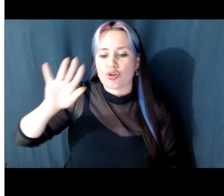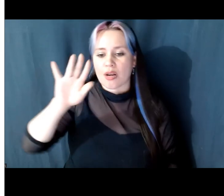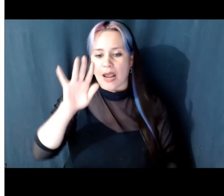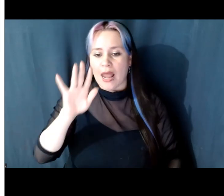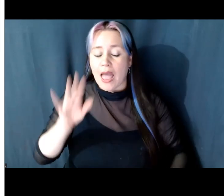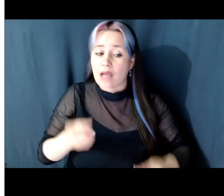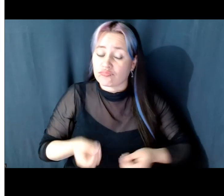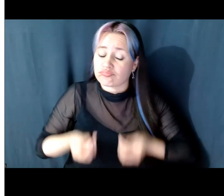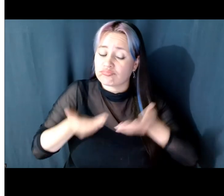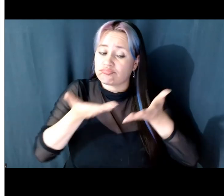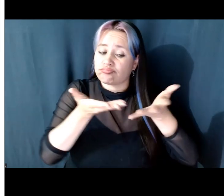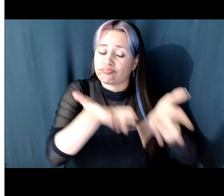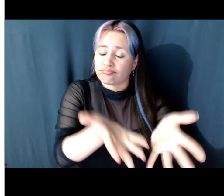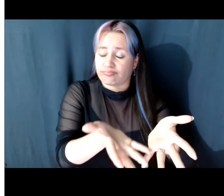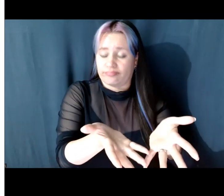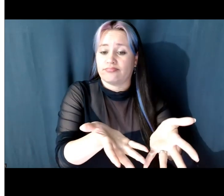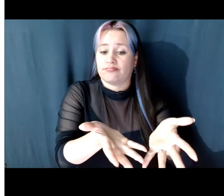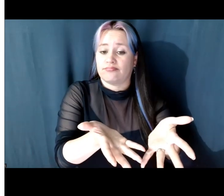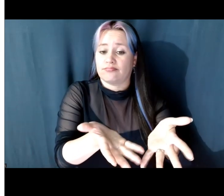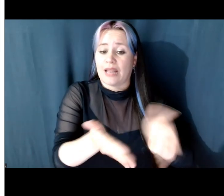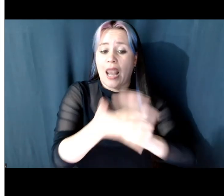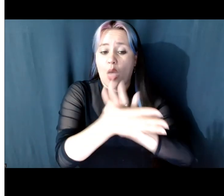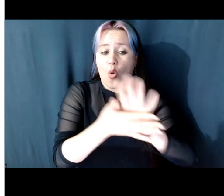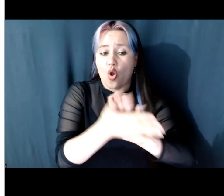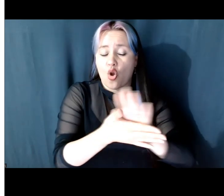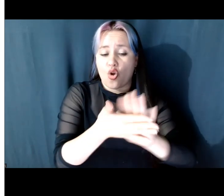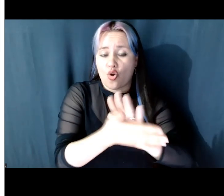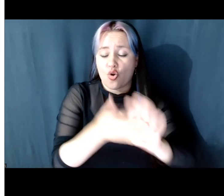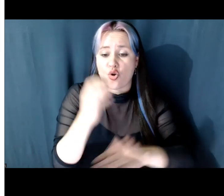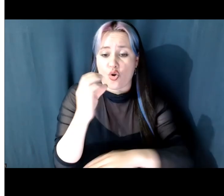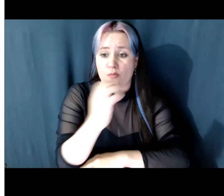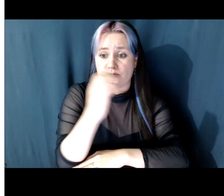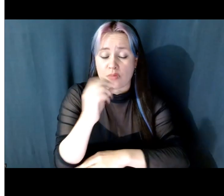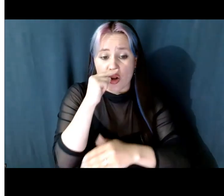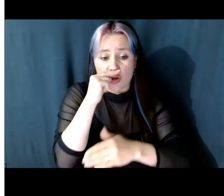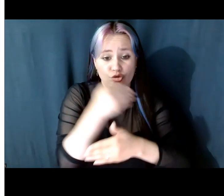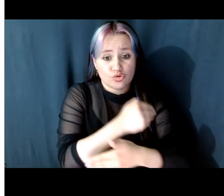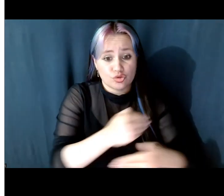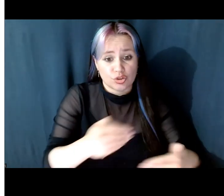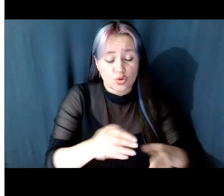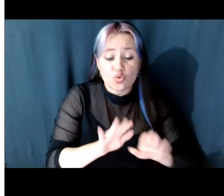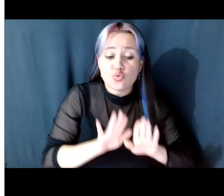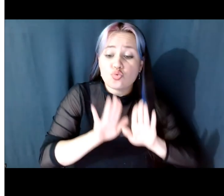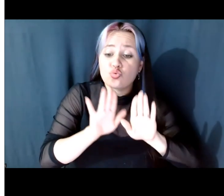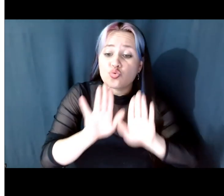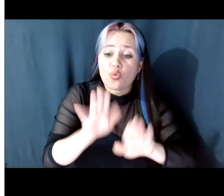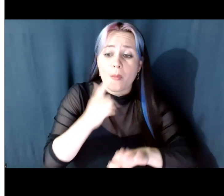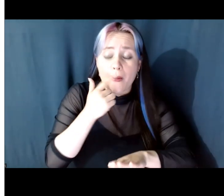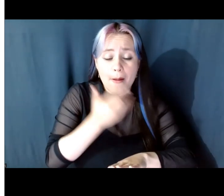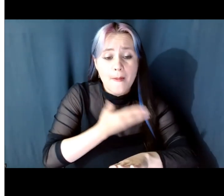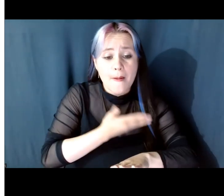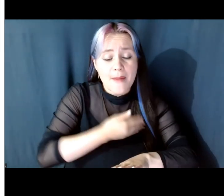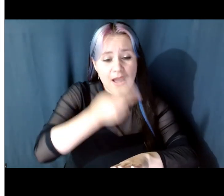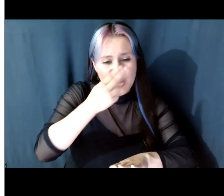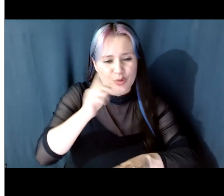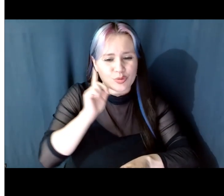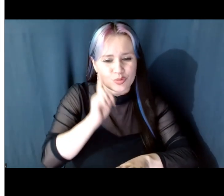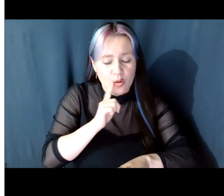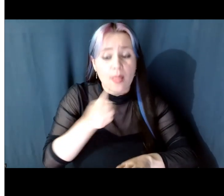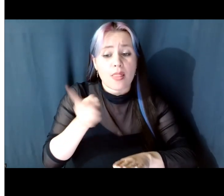acceden a la lengua de señas de manera tardía lo cual afecta enormemente su desarrollo comunicativo desde la lengua desde su